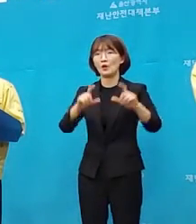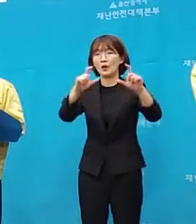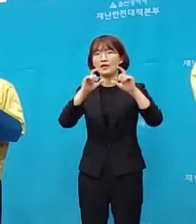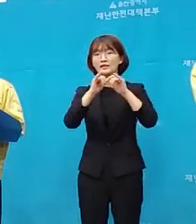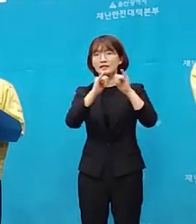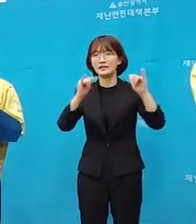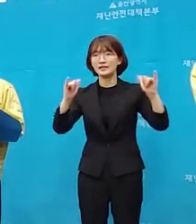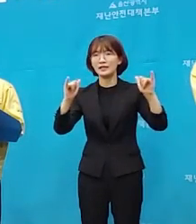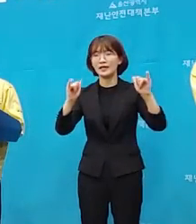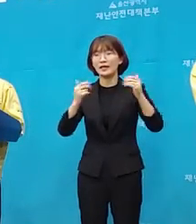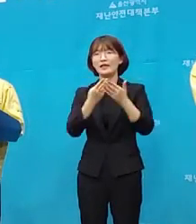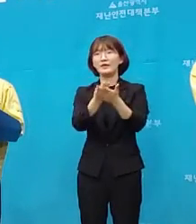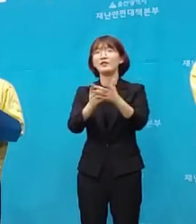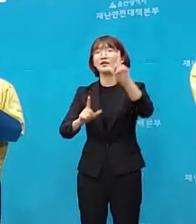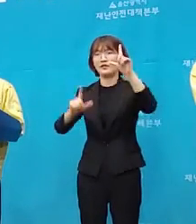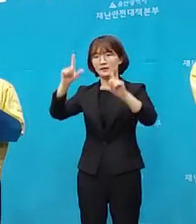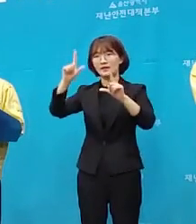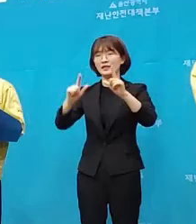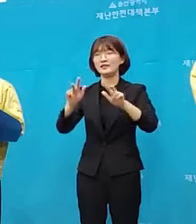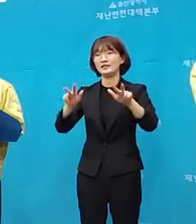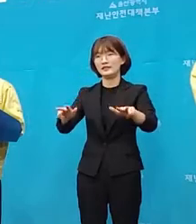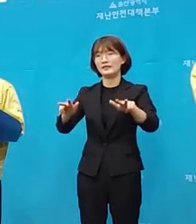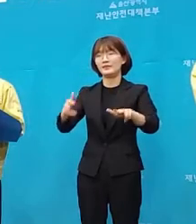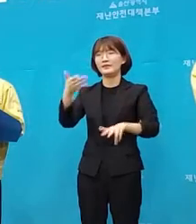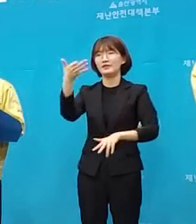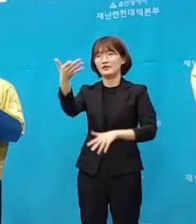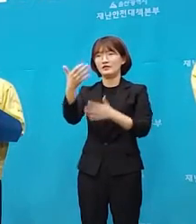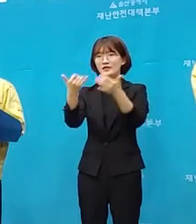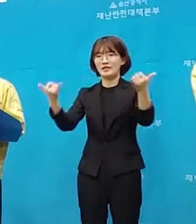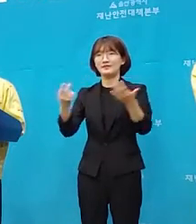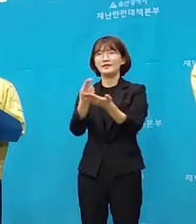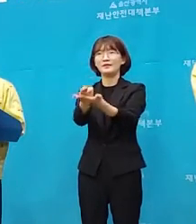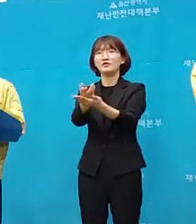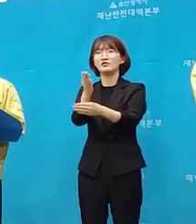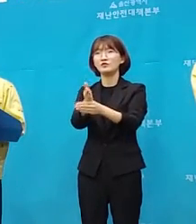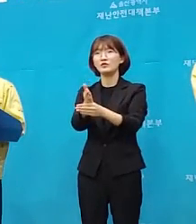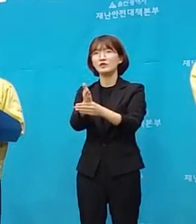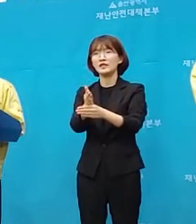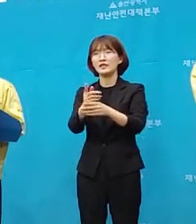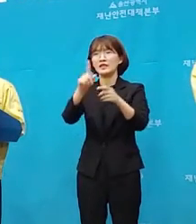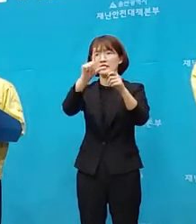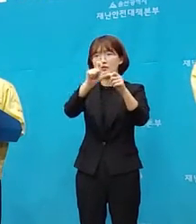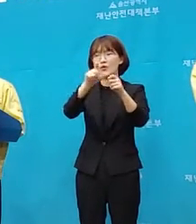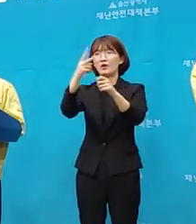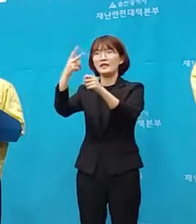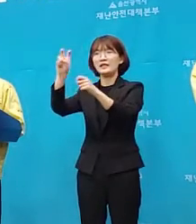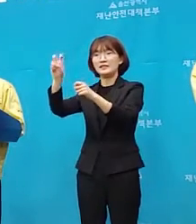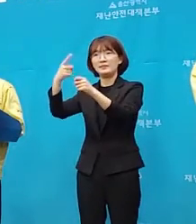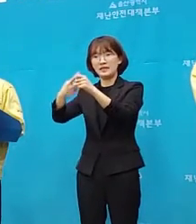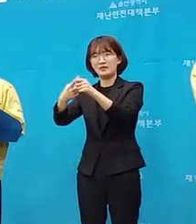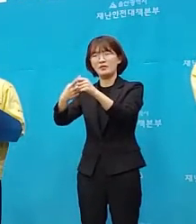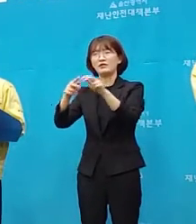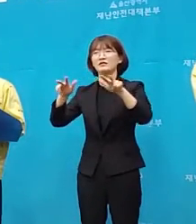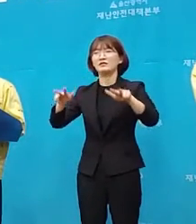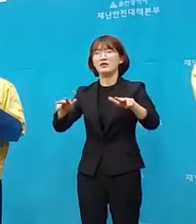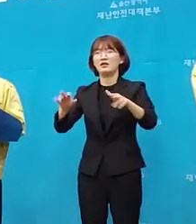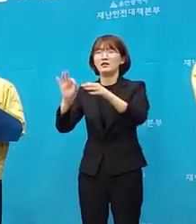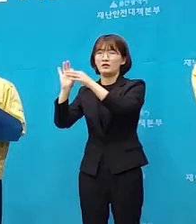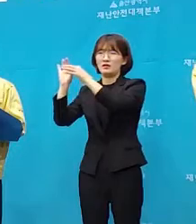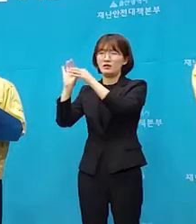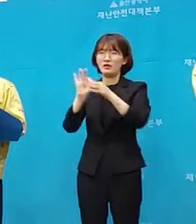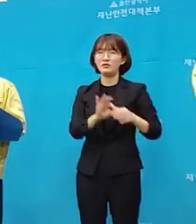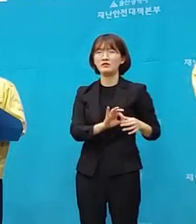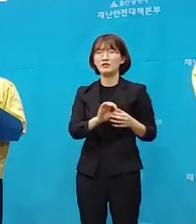확진자 입원 현황입니다. 19명이 입원 치료 중입니다. 15번, 21번 확진자분들은 여전히